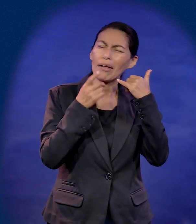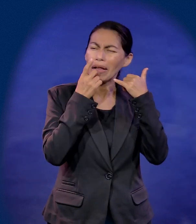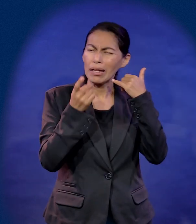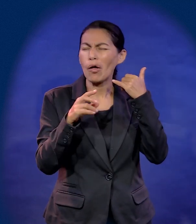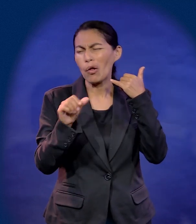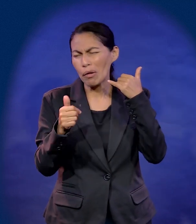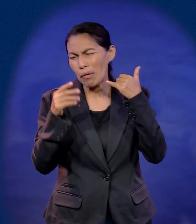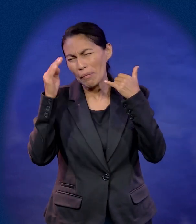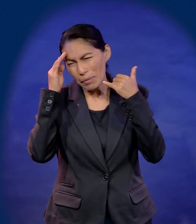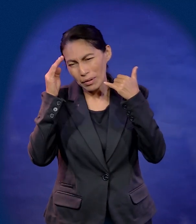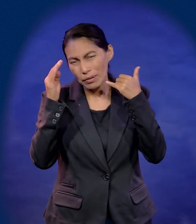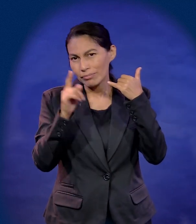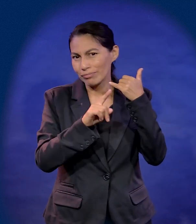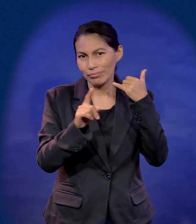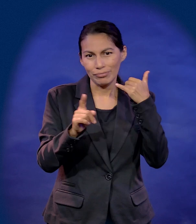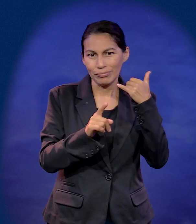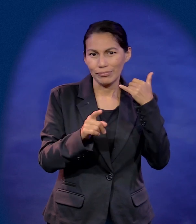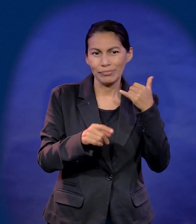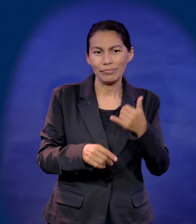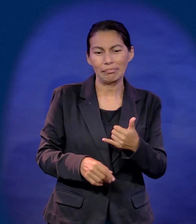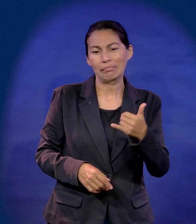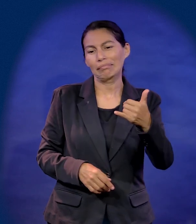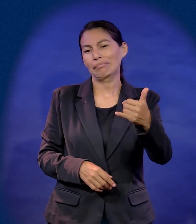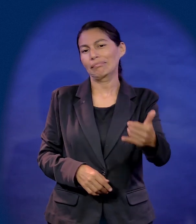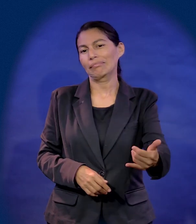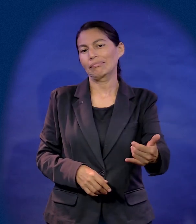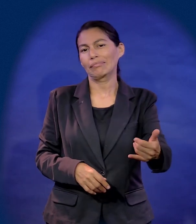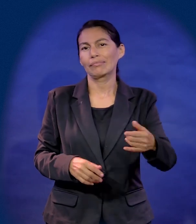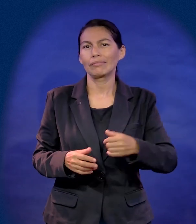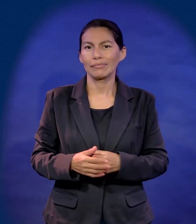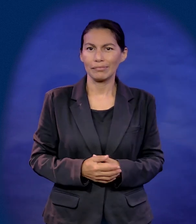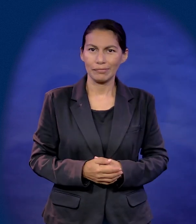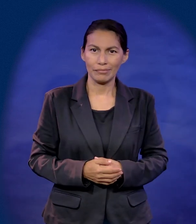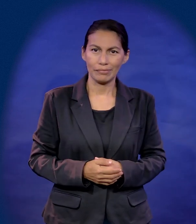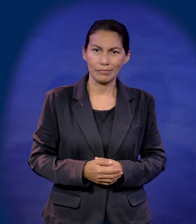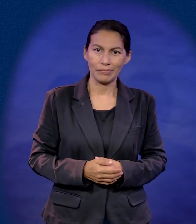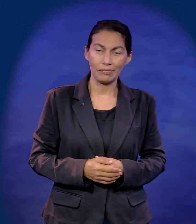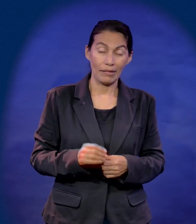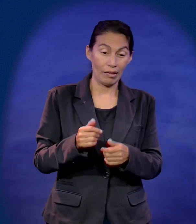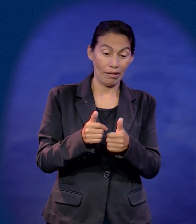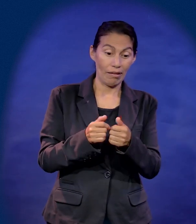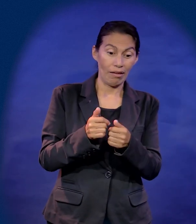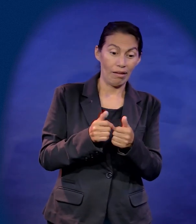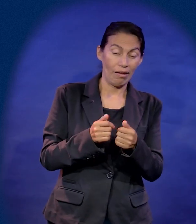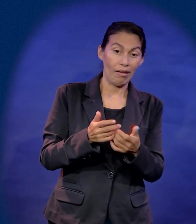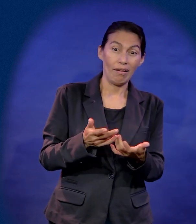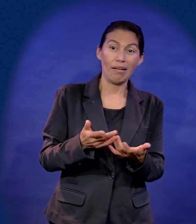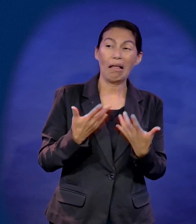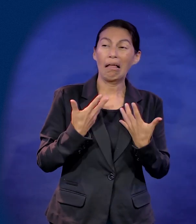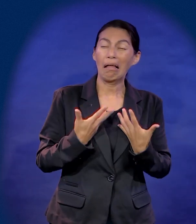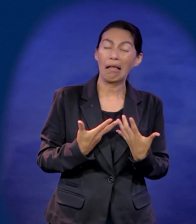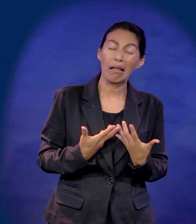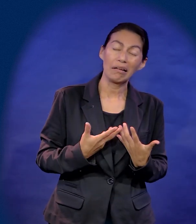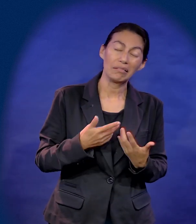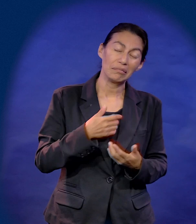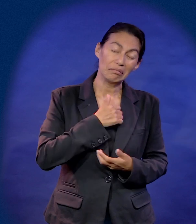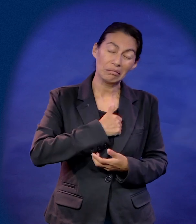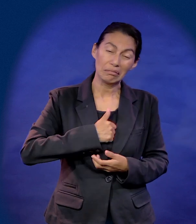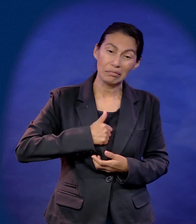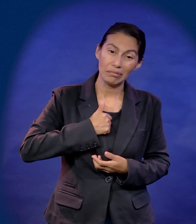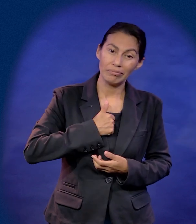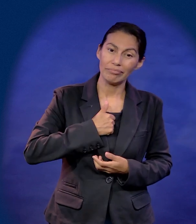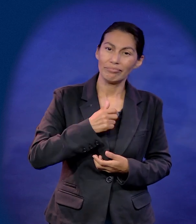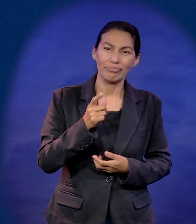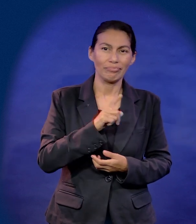agarrar teléfonos, porque esa es la costumbre. Le voy a llamar, voy a decir que lo piense. Voy, escóndelo, dile a un amigo, escóndeme esta cosa. Nada de